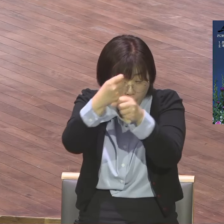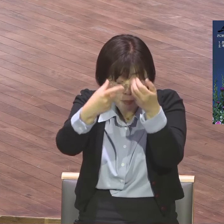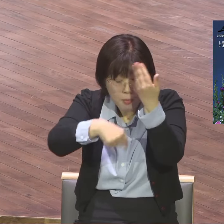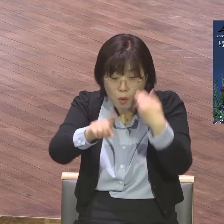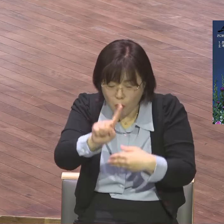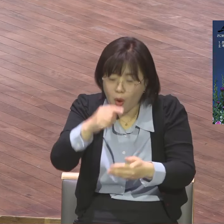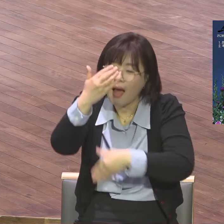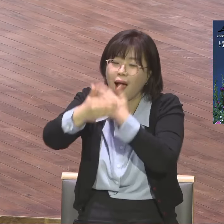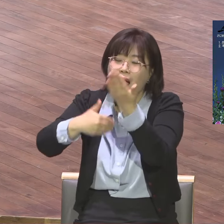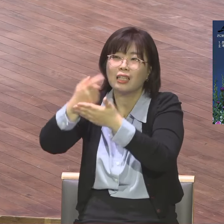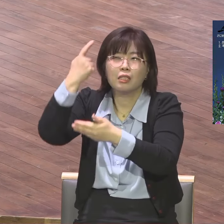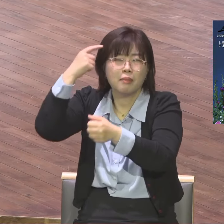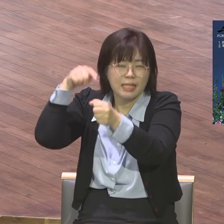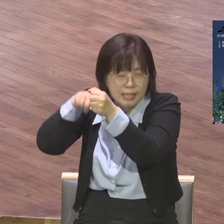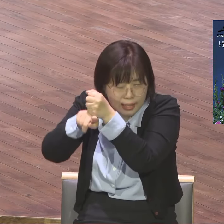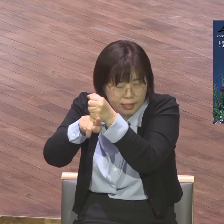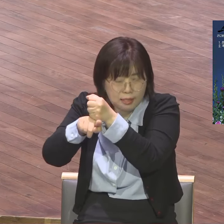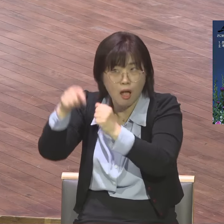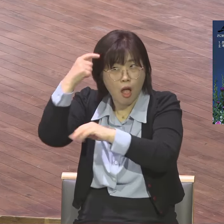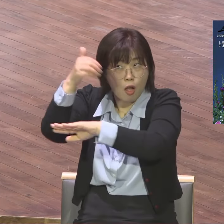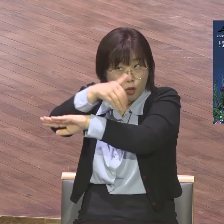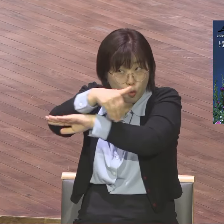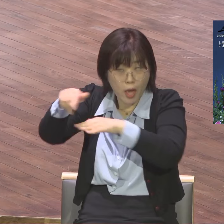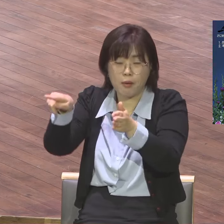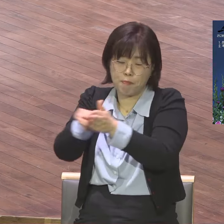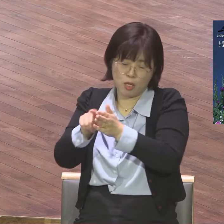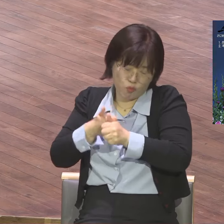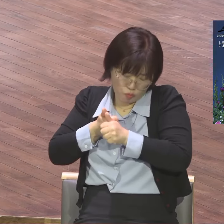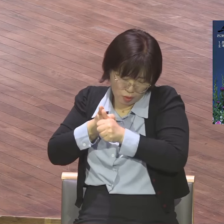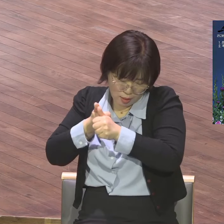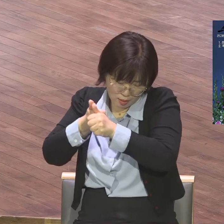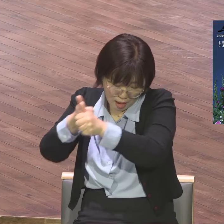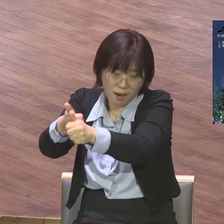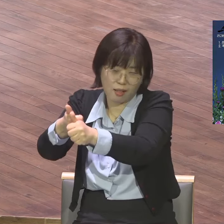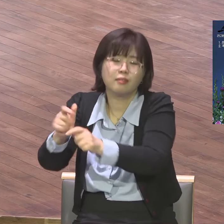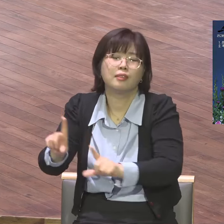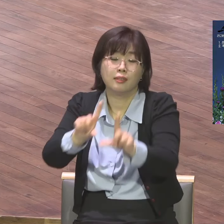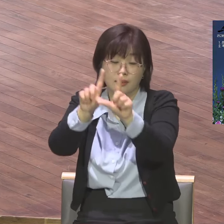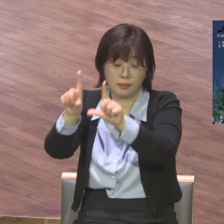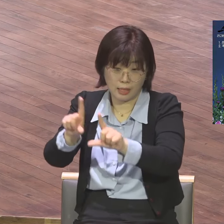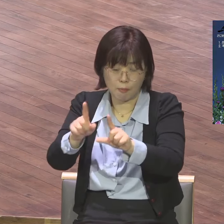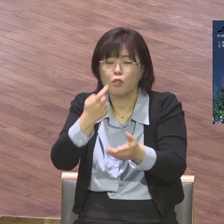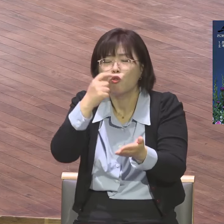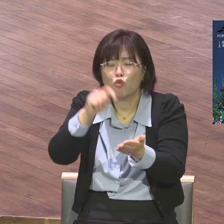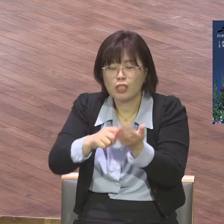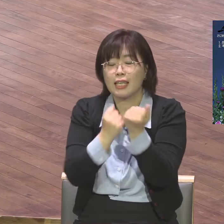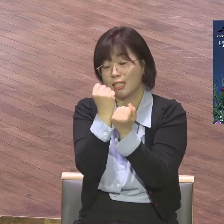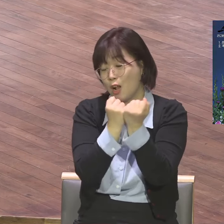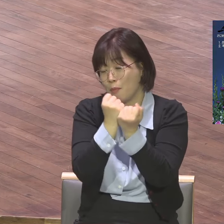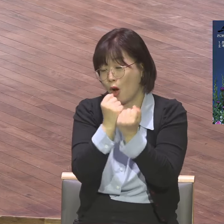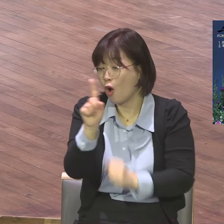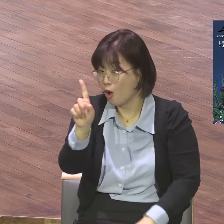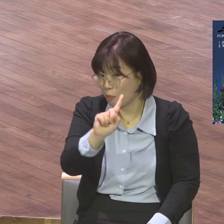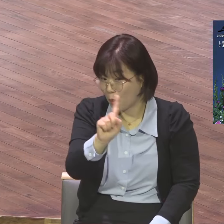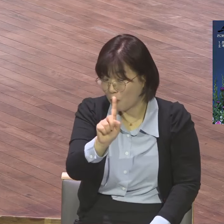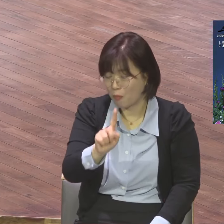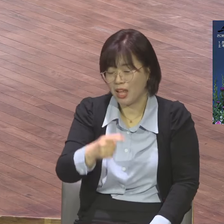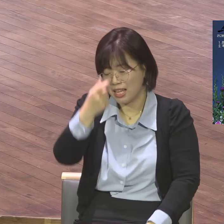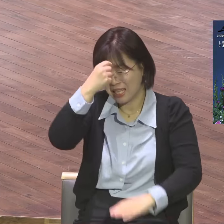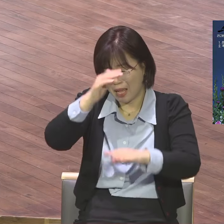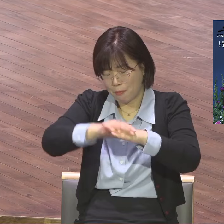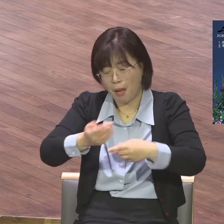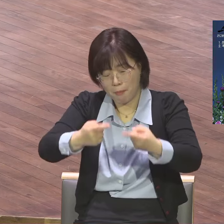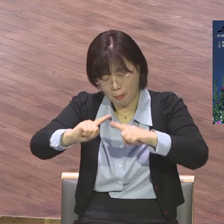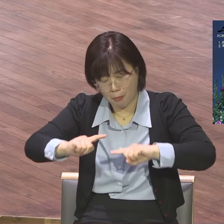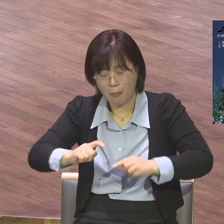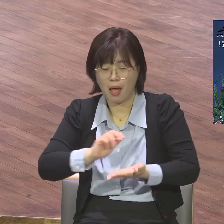지금 시간표로 말하면 스타트만 2025에 올인하는 삶이에요. 아멘. 사실 해외를